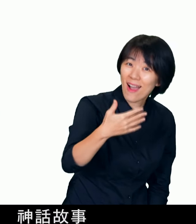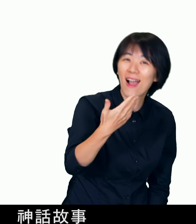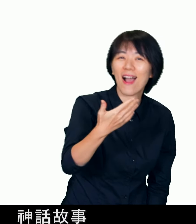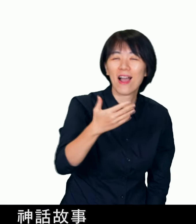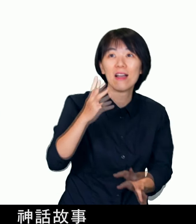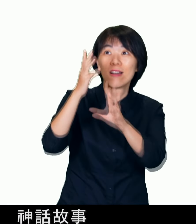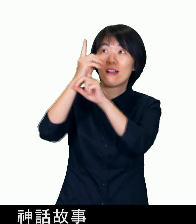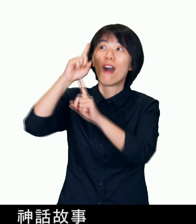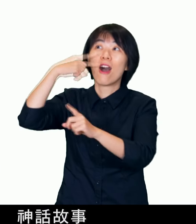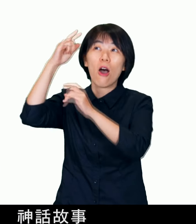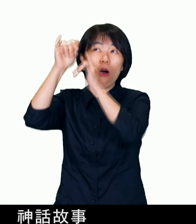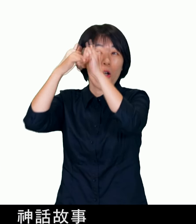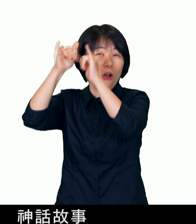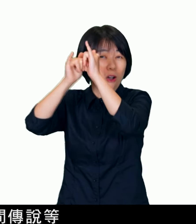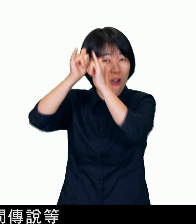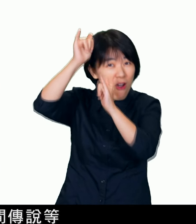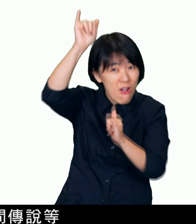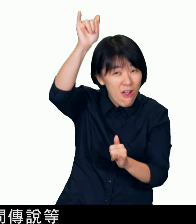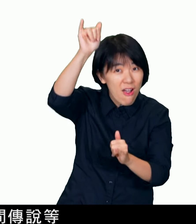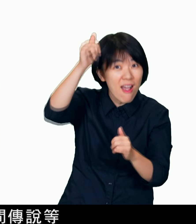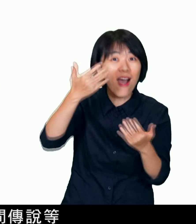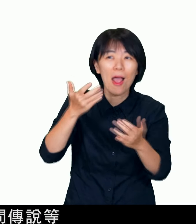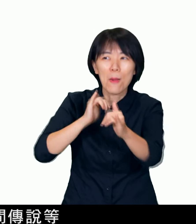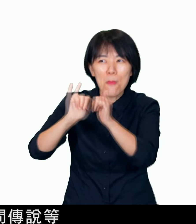谣、神话故事和民间传说等。